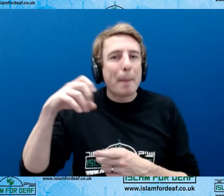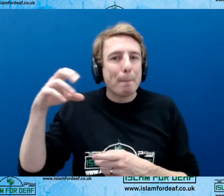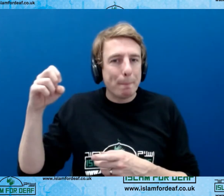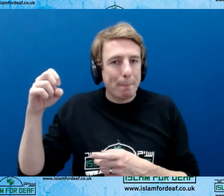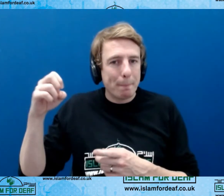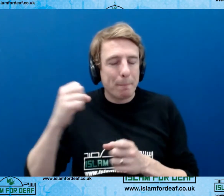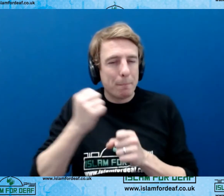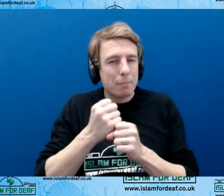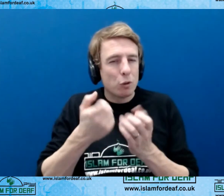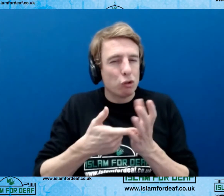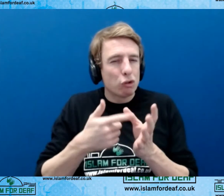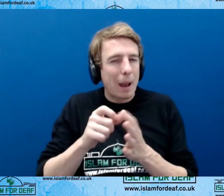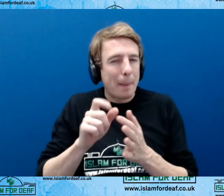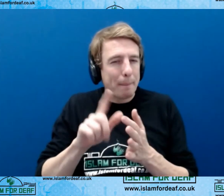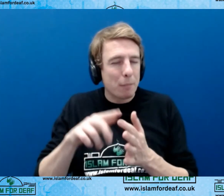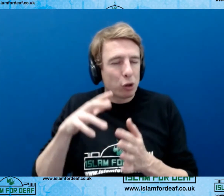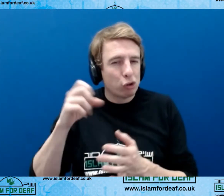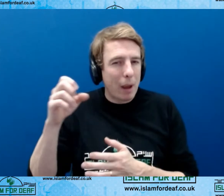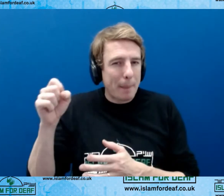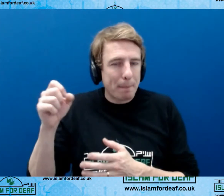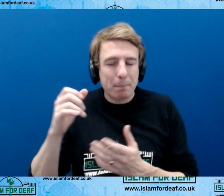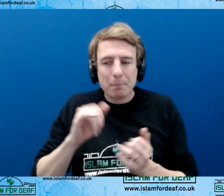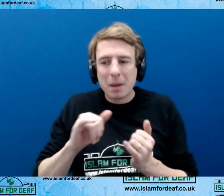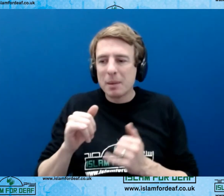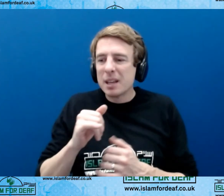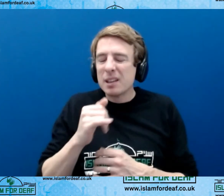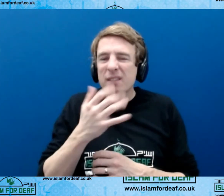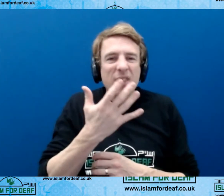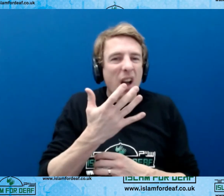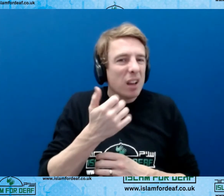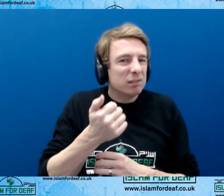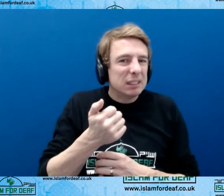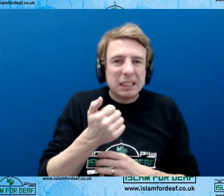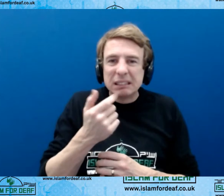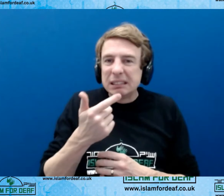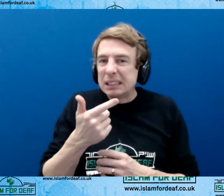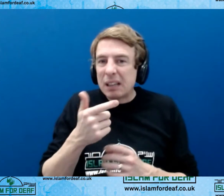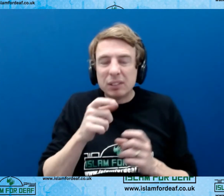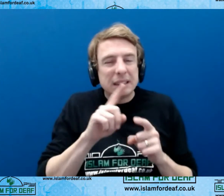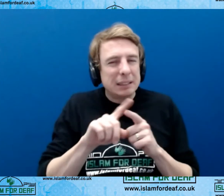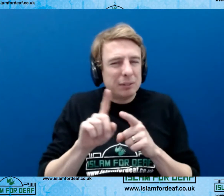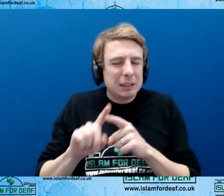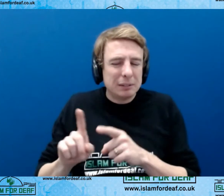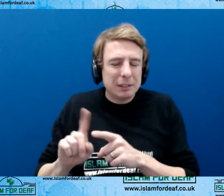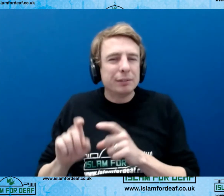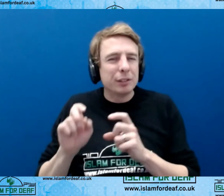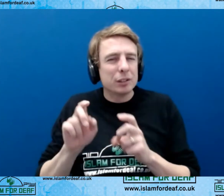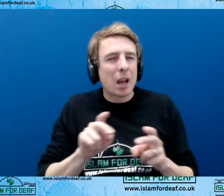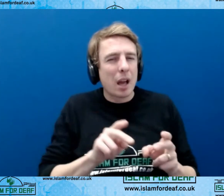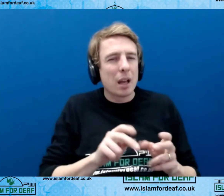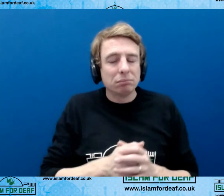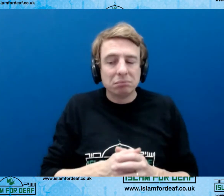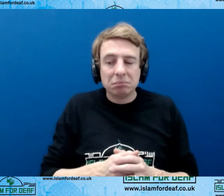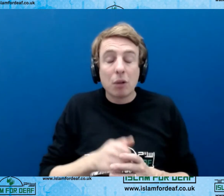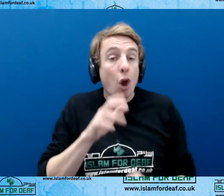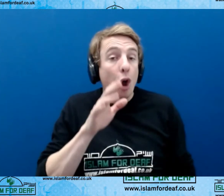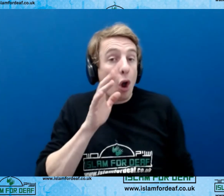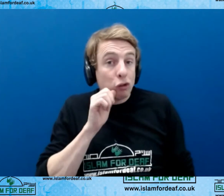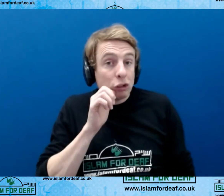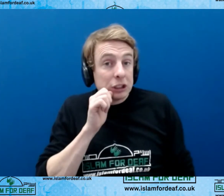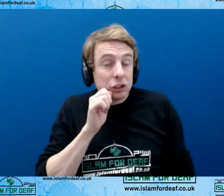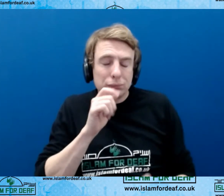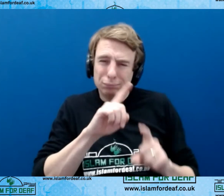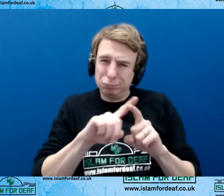4-5 أصناف. Maybe 5 types of oranges. وكذلك التفاح يأتينا من كل بقاع